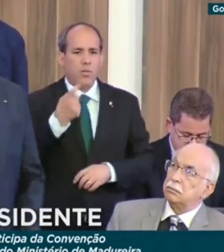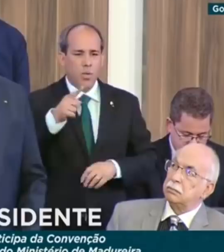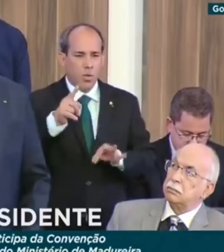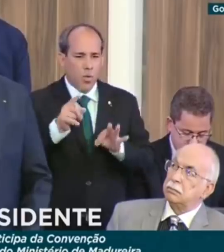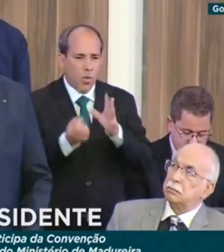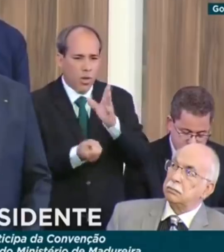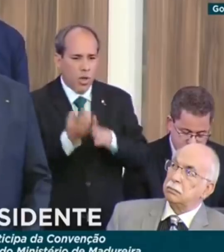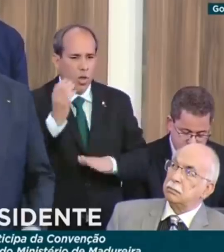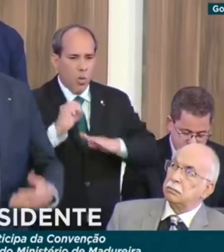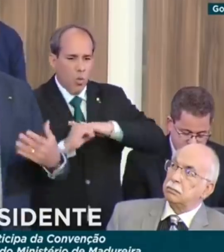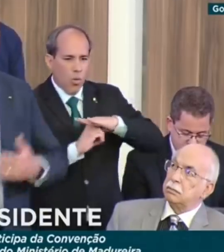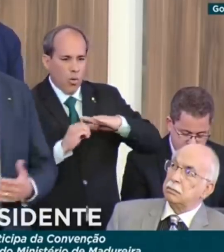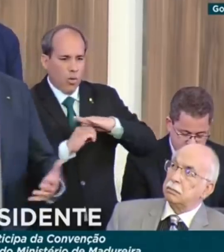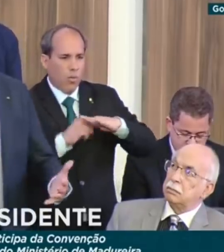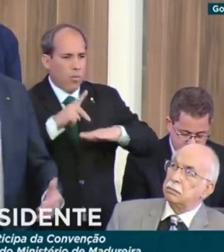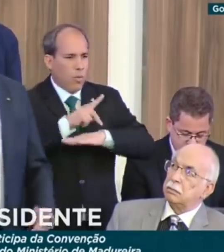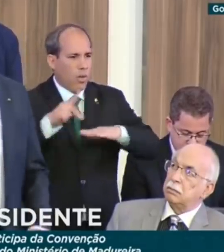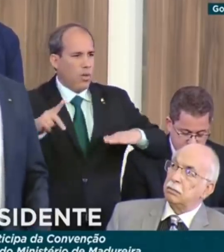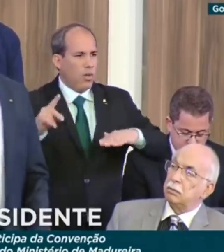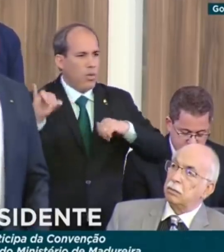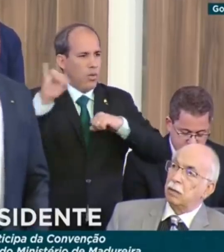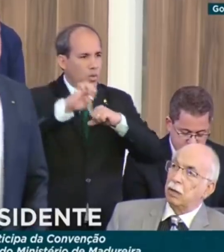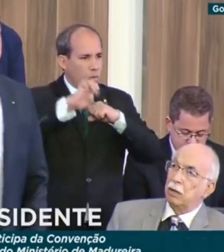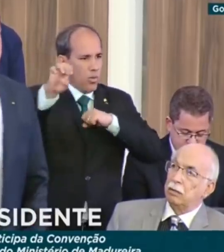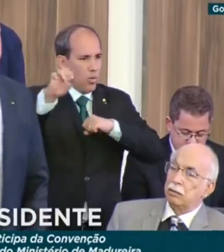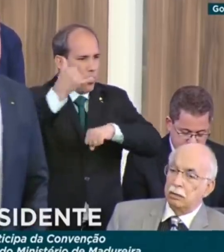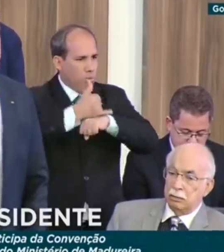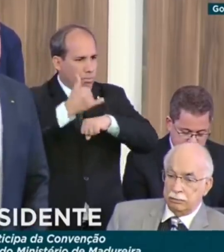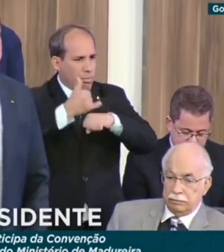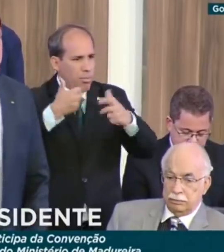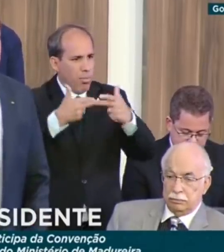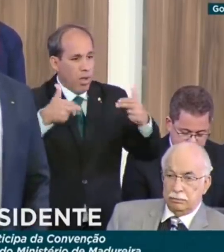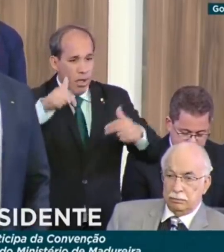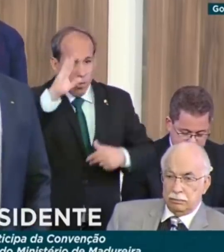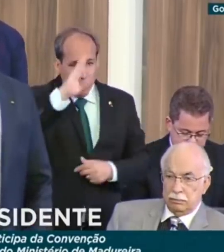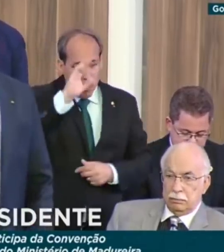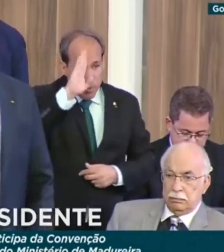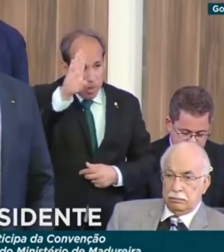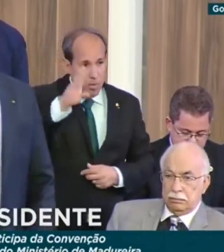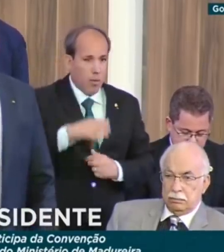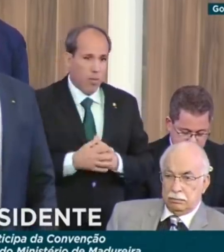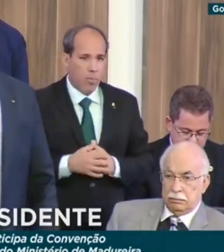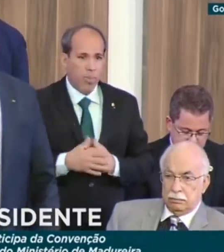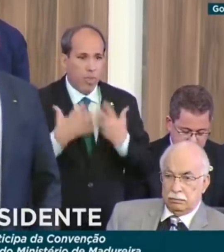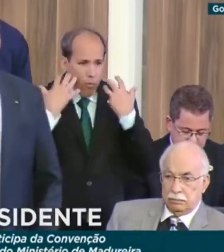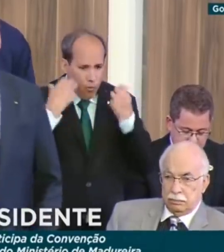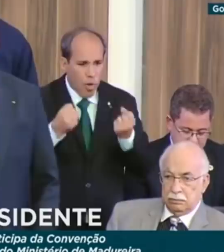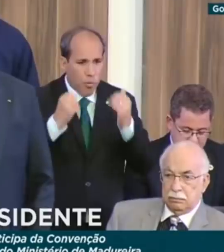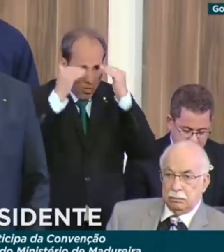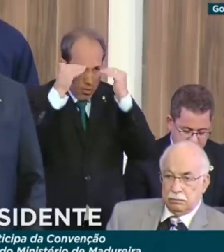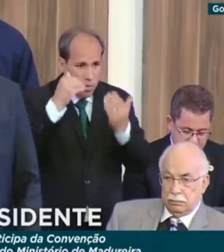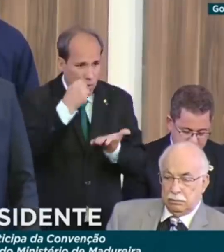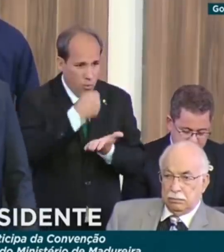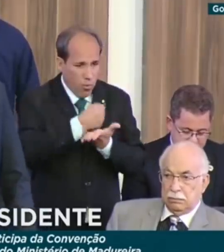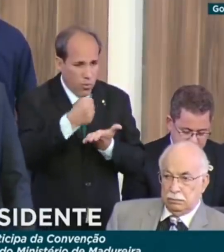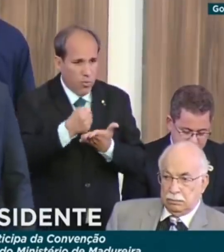países exportadores de minério. Nós somos o maior exportador de minério. Vamos honrar os contratos.